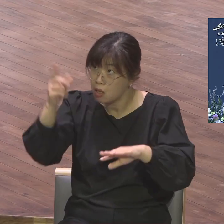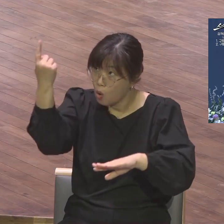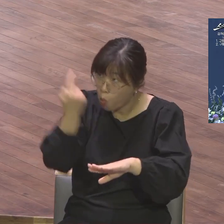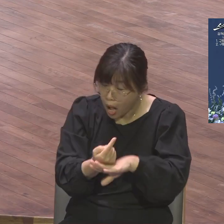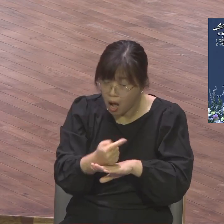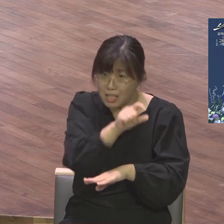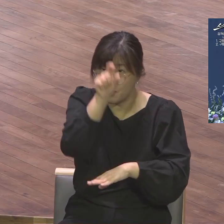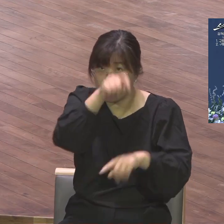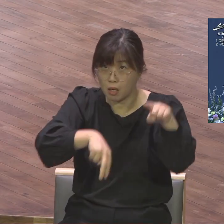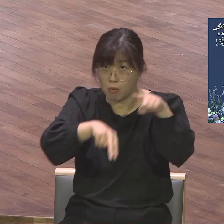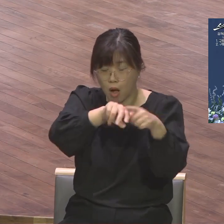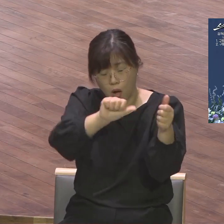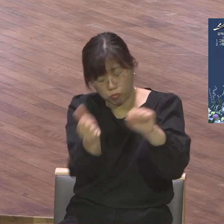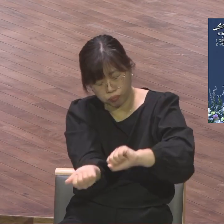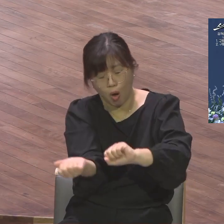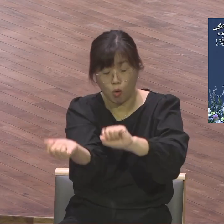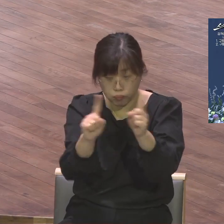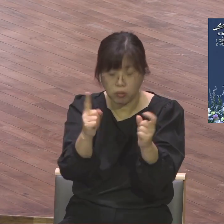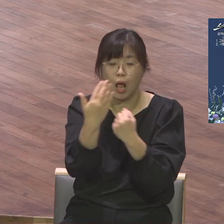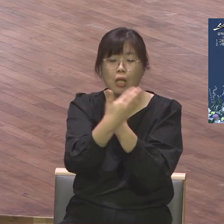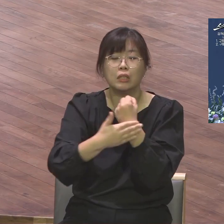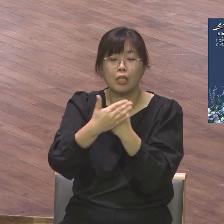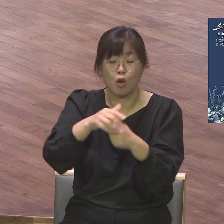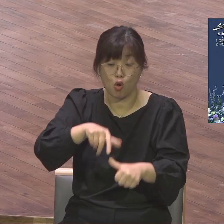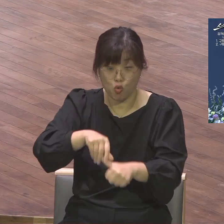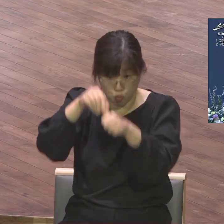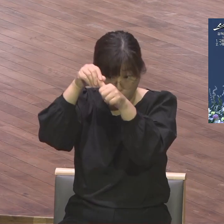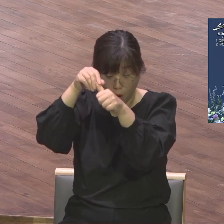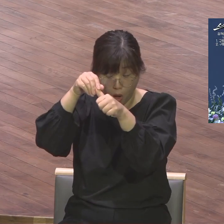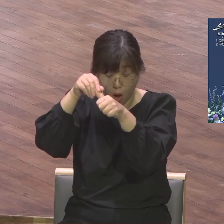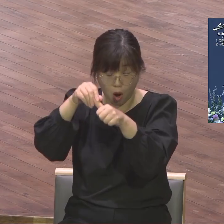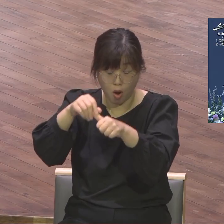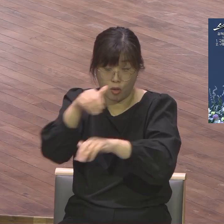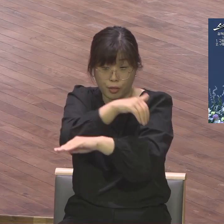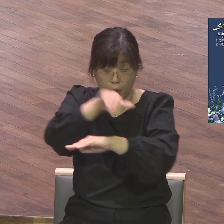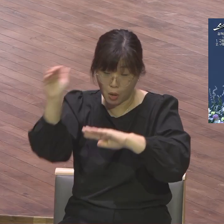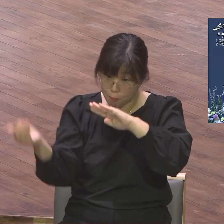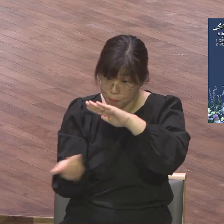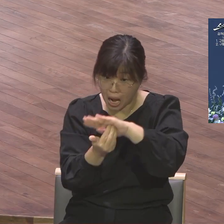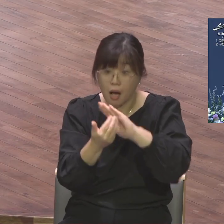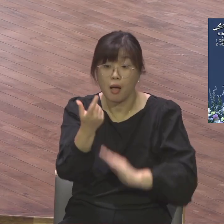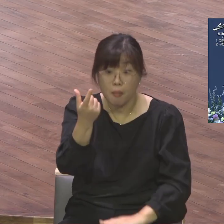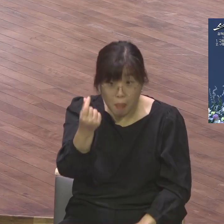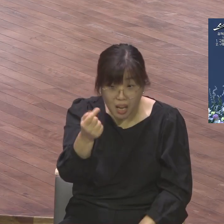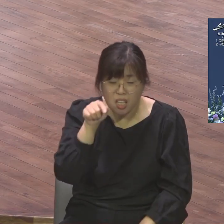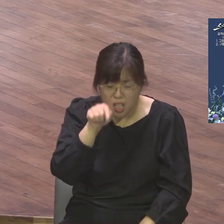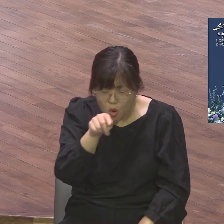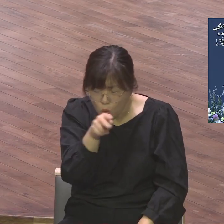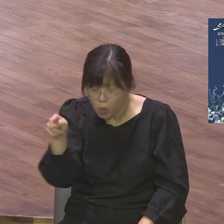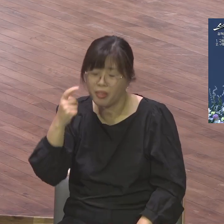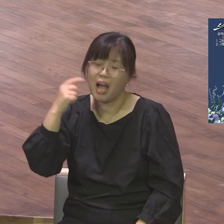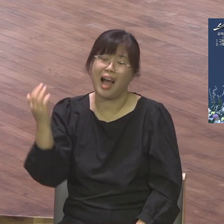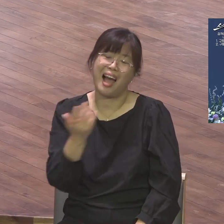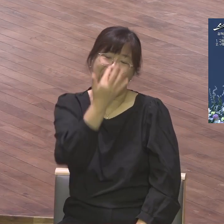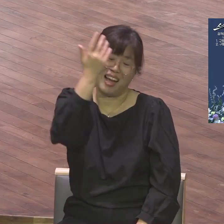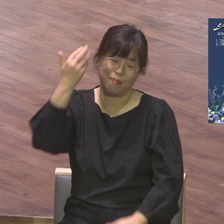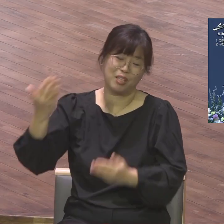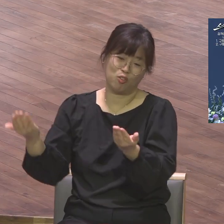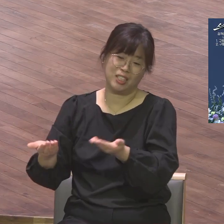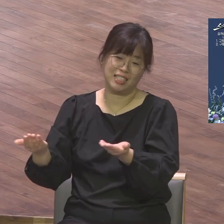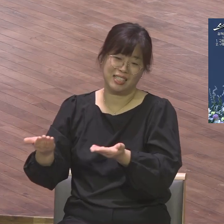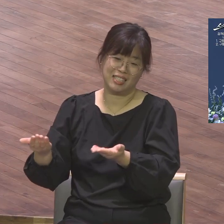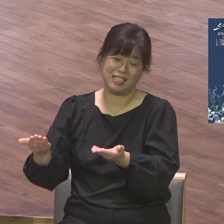무엇보다도 우리 모습과 수준 행편 상관없이 구속사를 이어가시는 그 하나님의 놀라운 사랑과